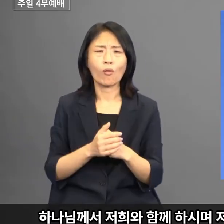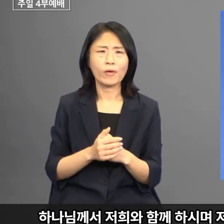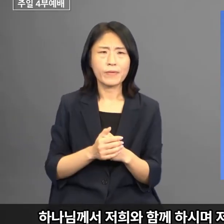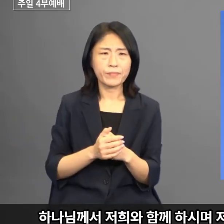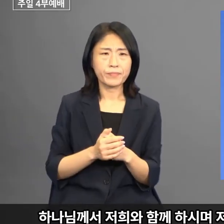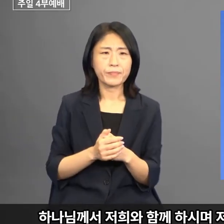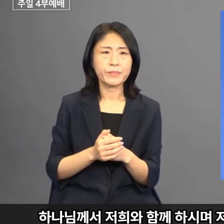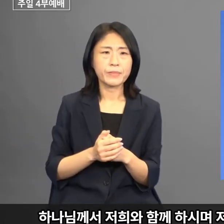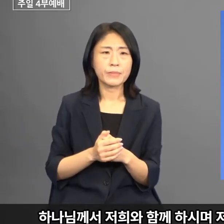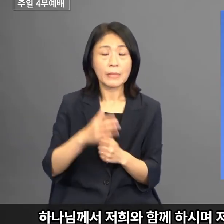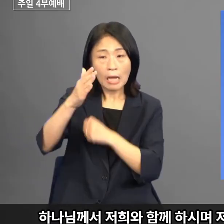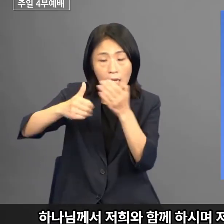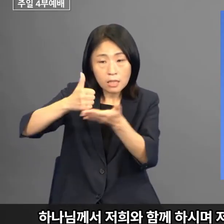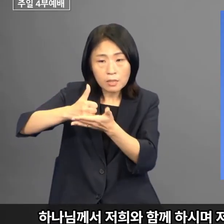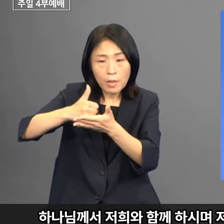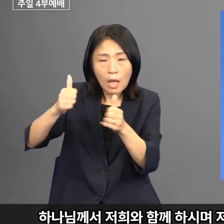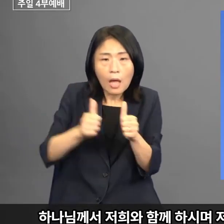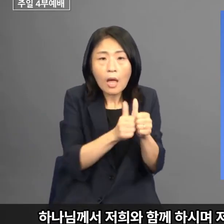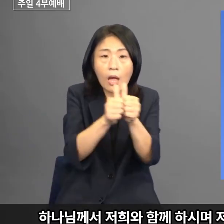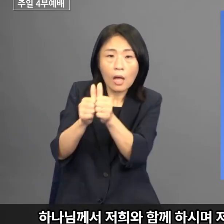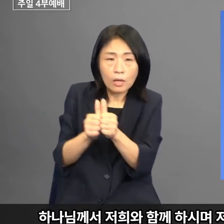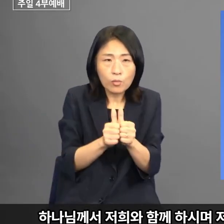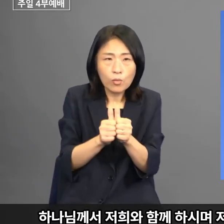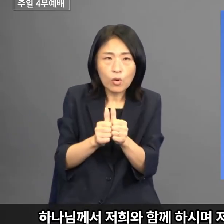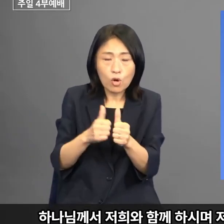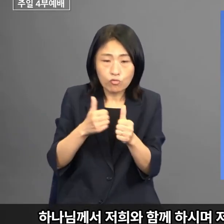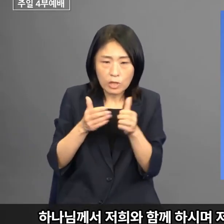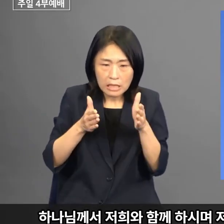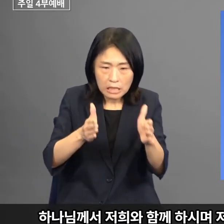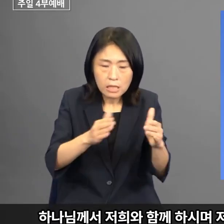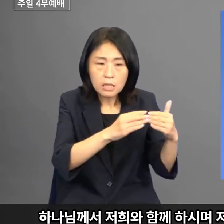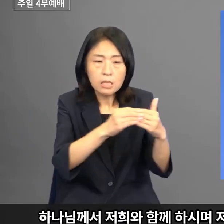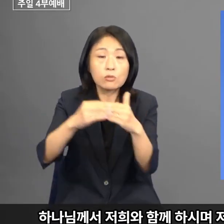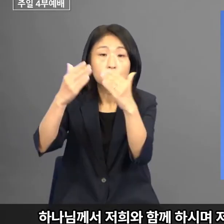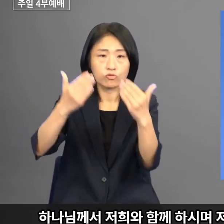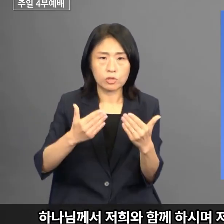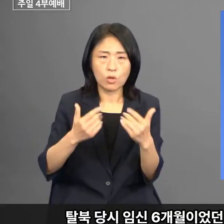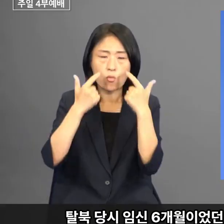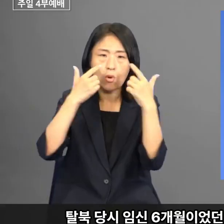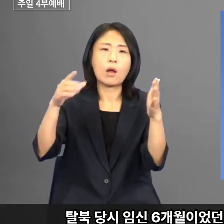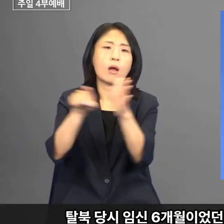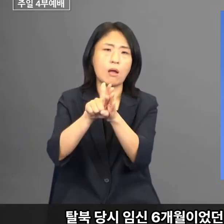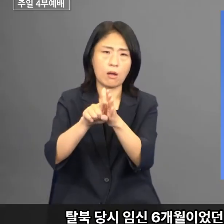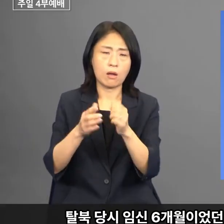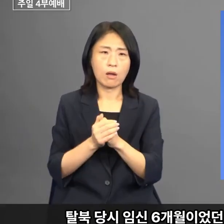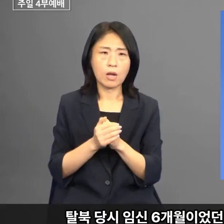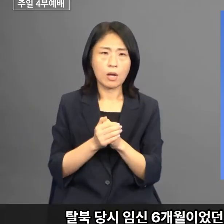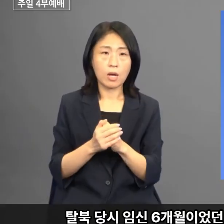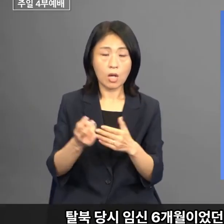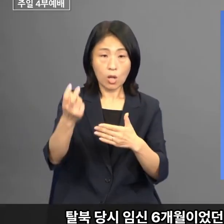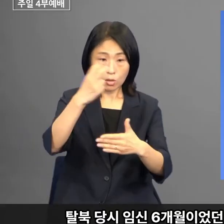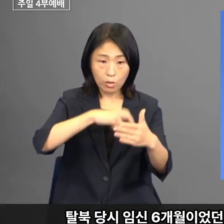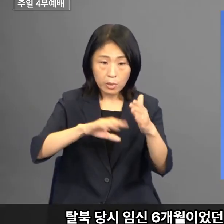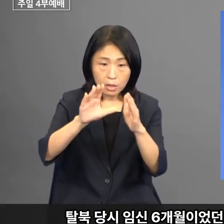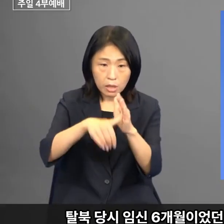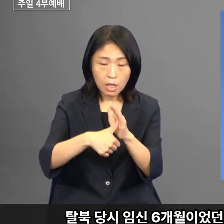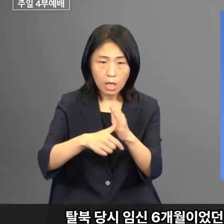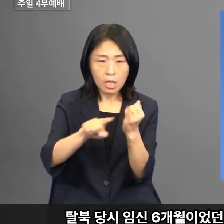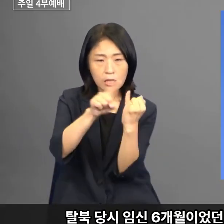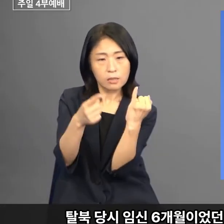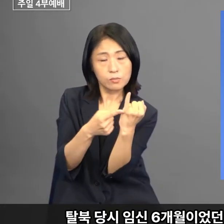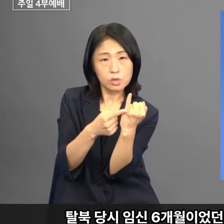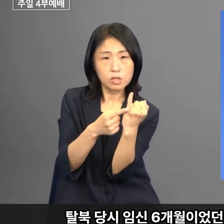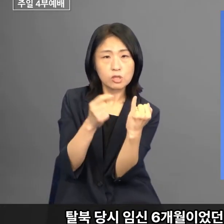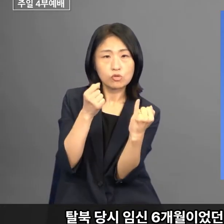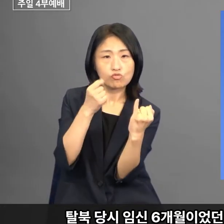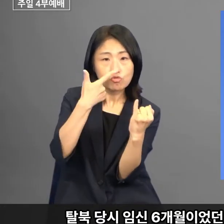하나님께서 저희와 함께 하시며 저희의 길을 인도하셨음을 확신합니다. 탈북 당시 임신 6개월이었던